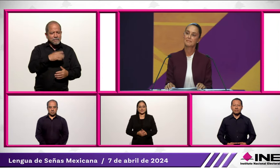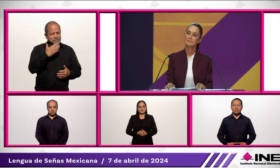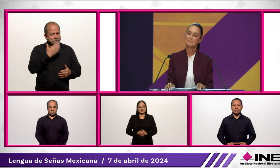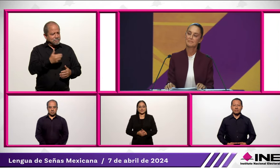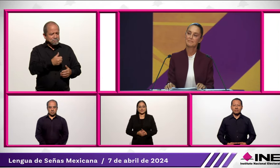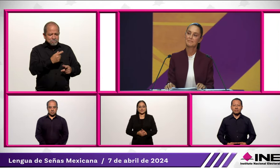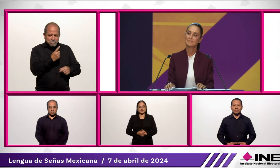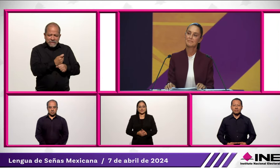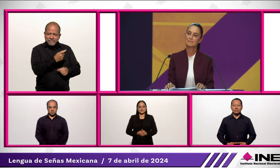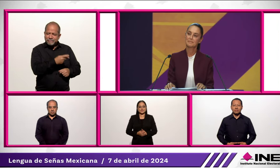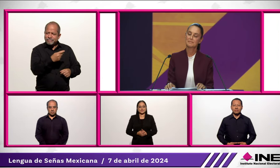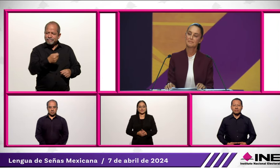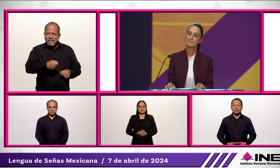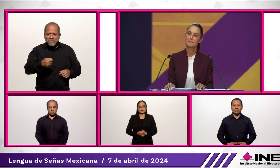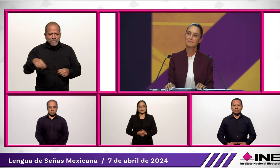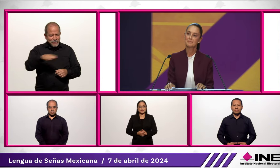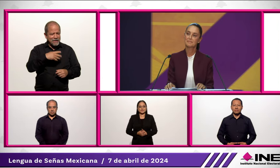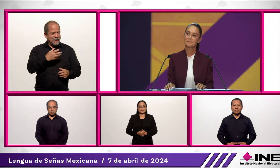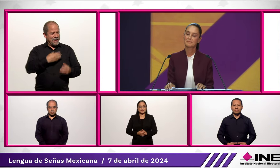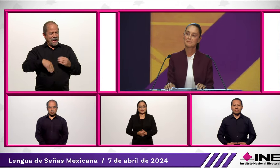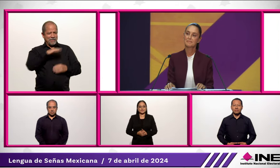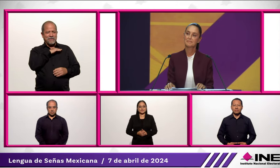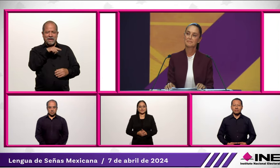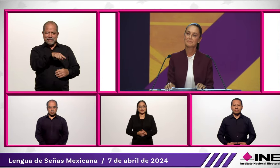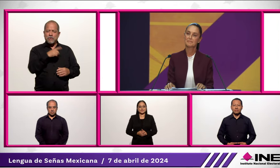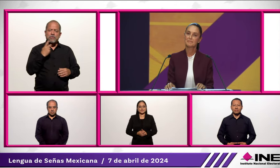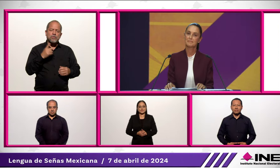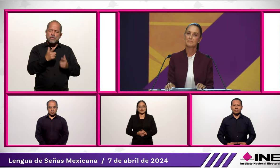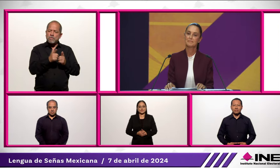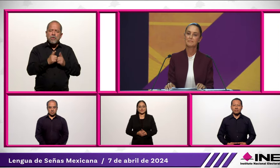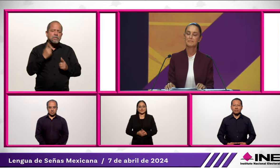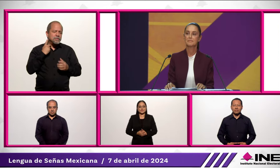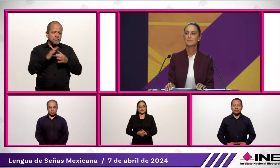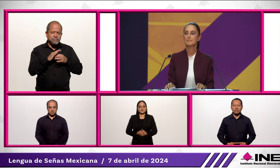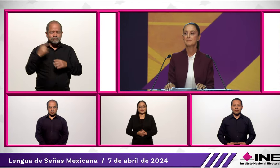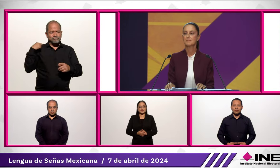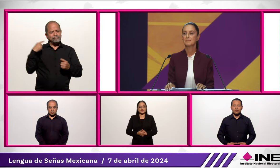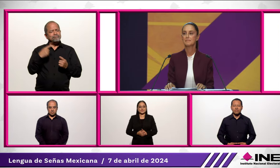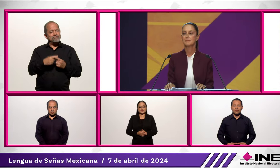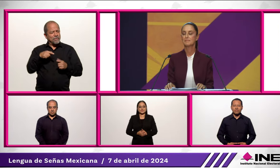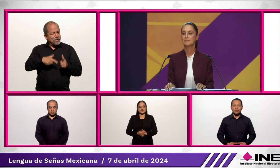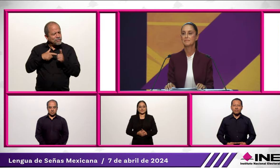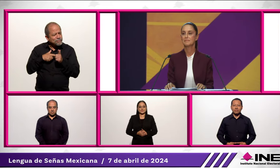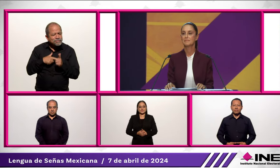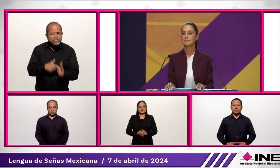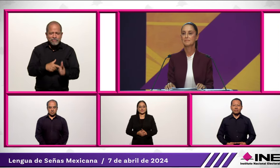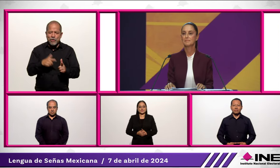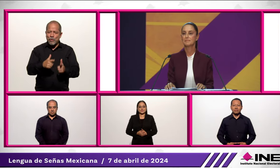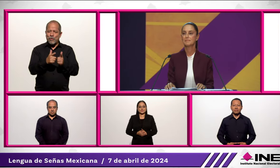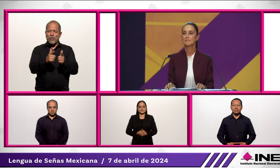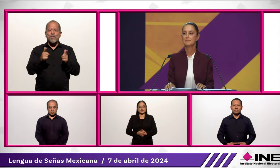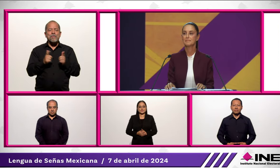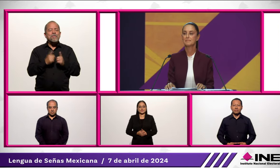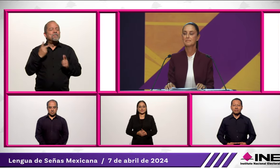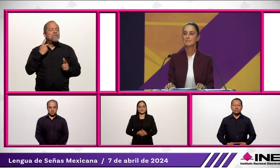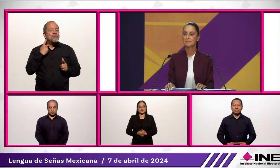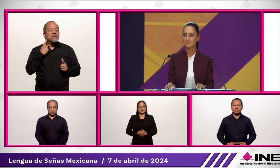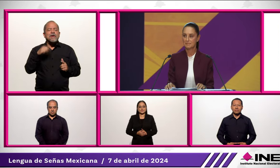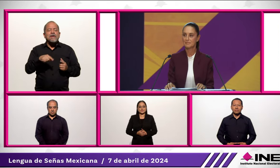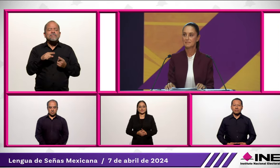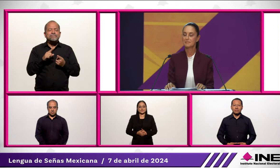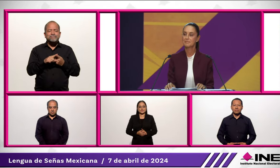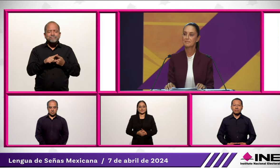Sheinbaum Pardo, candidata de la coalición Sigamos Haciendo Historia, integrada por los partidos que están con nosotros hoy, con los